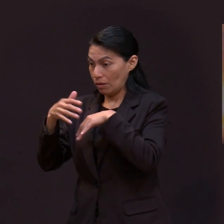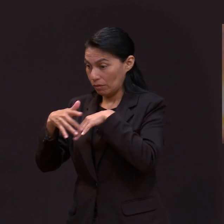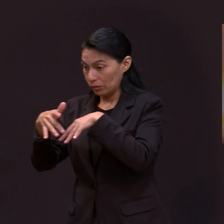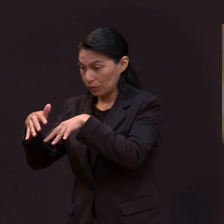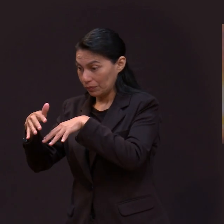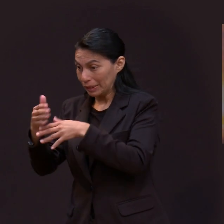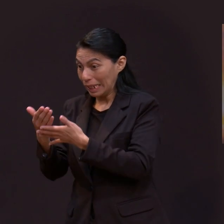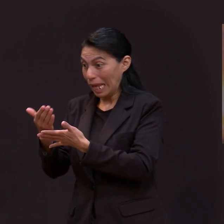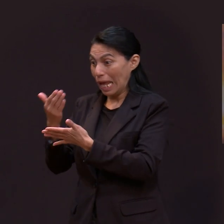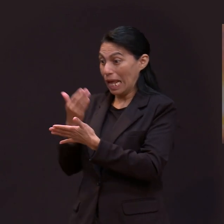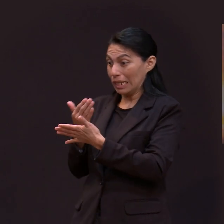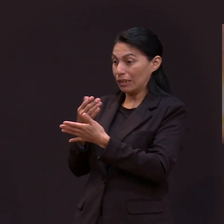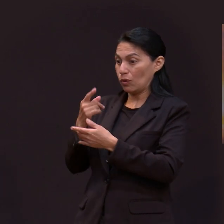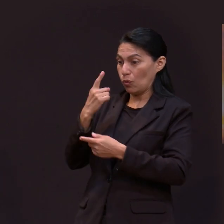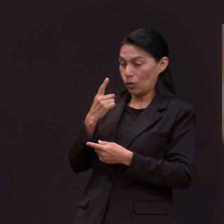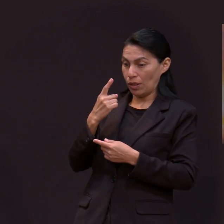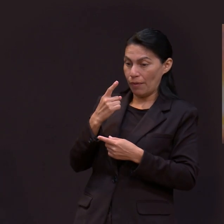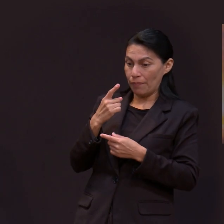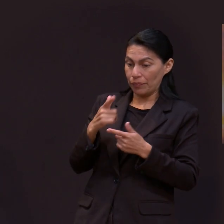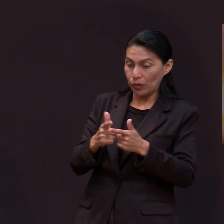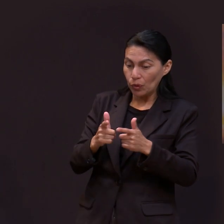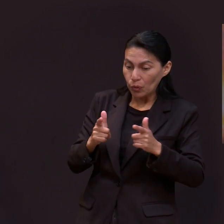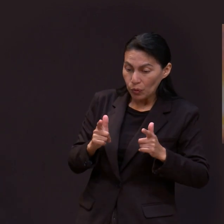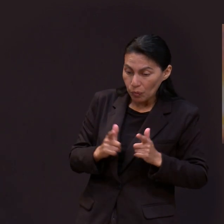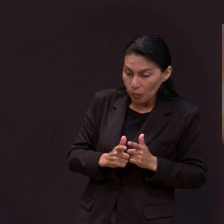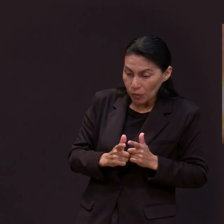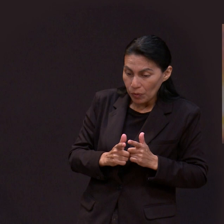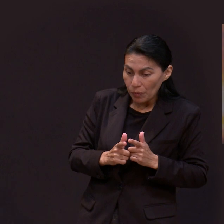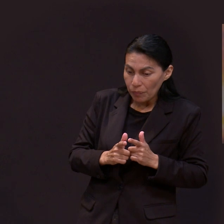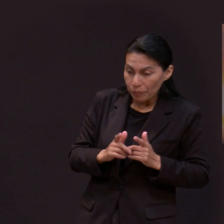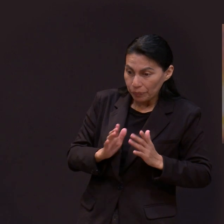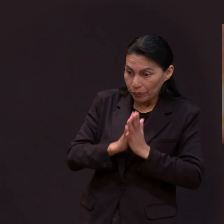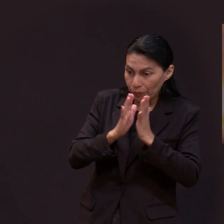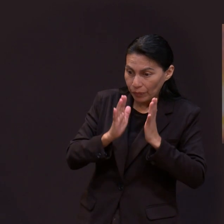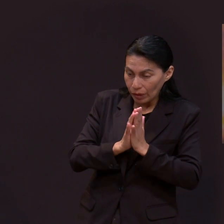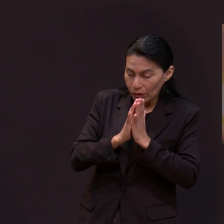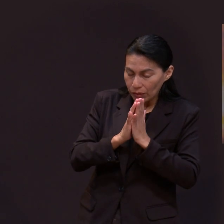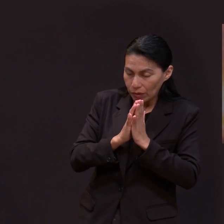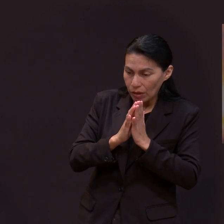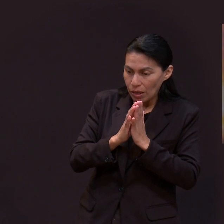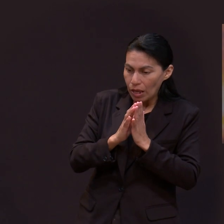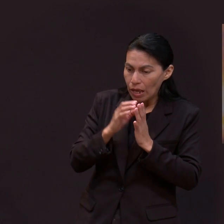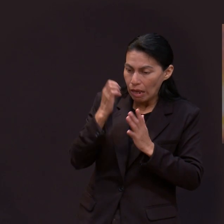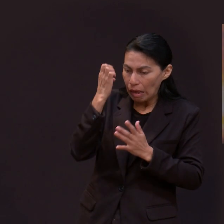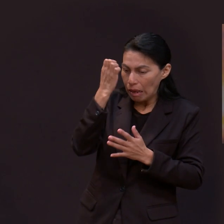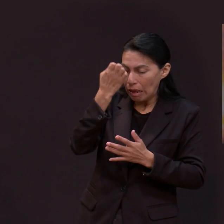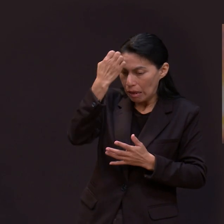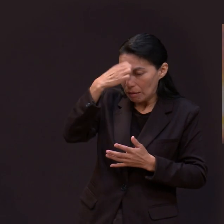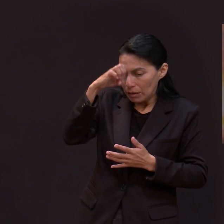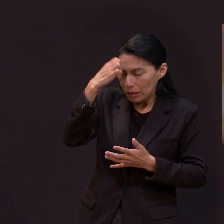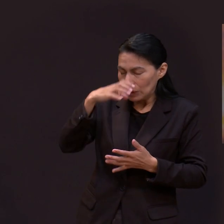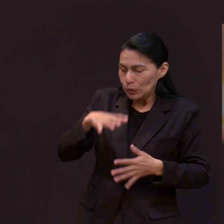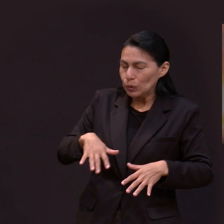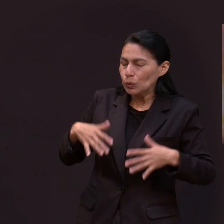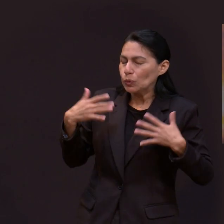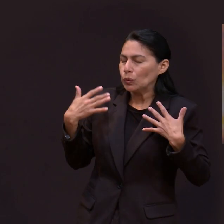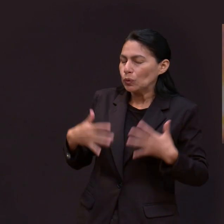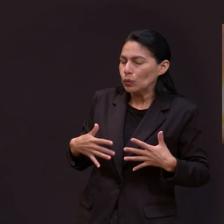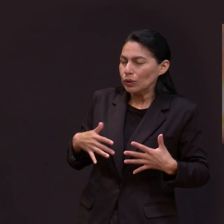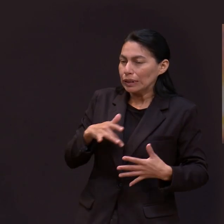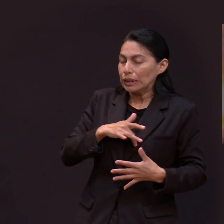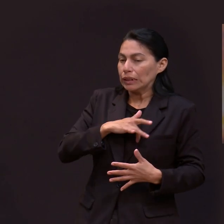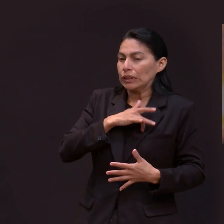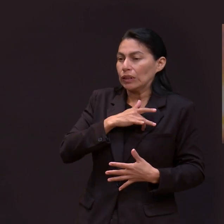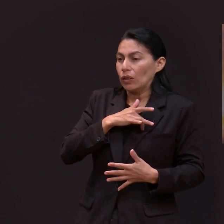una caminata con el equipo ahí pudimos experimentar nosotros de esta experiencia y ahí es que yo sentí realmente el poder